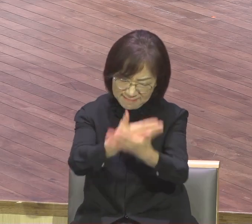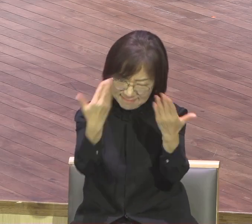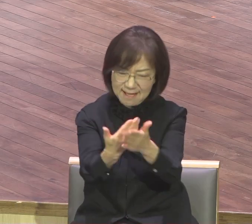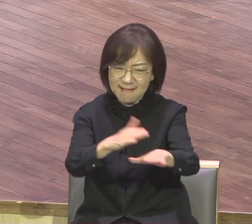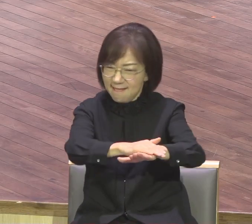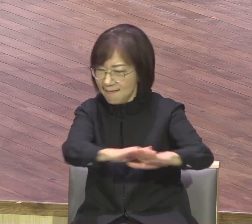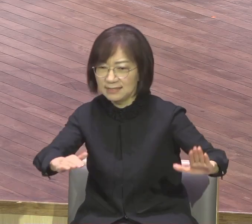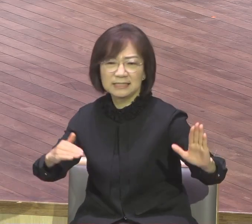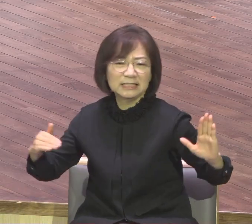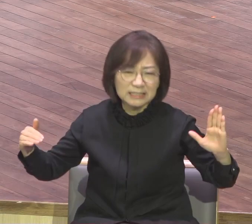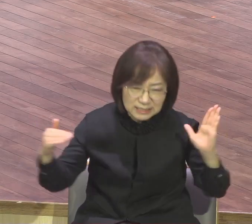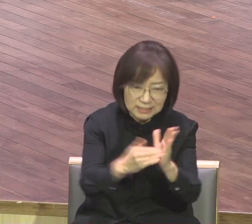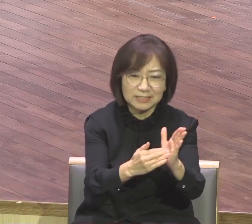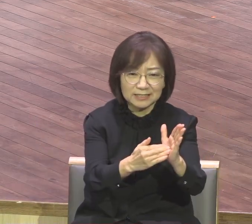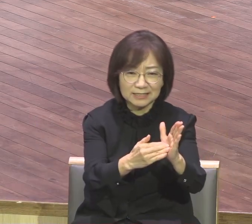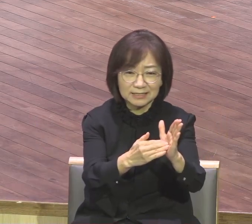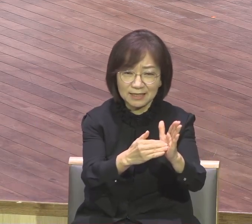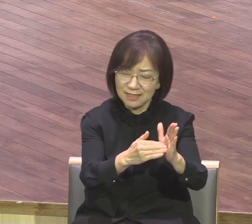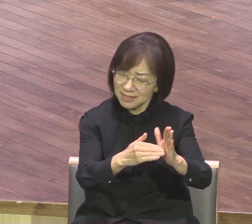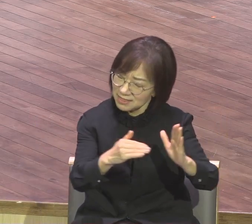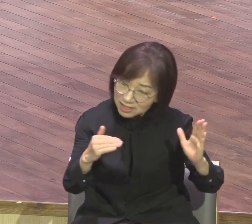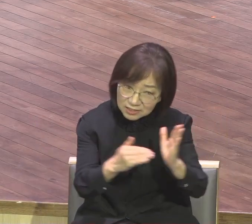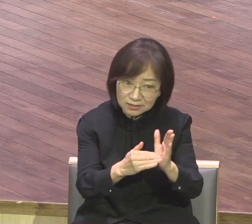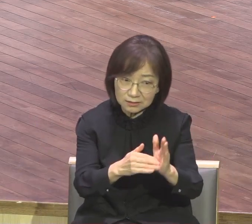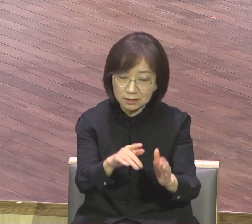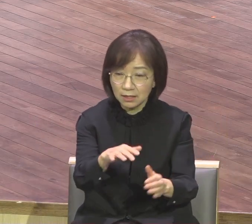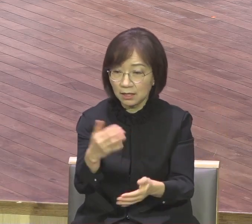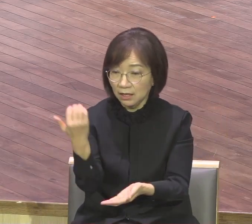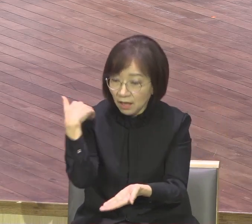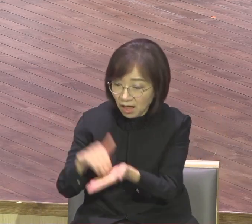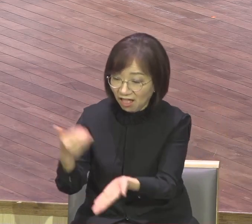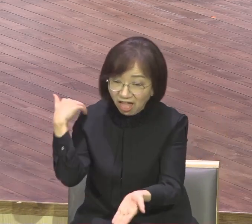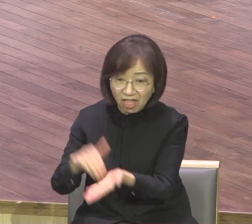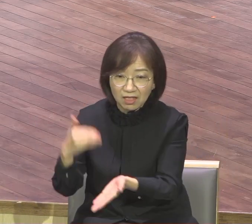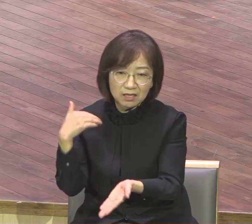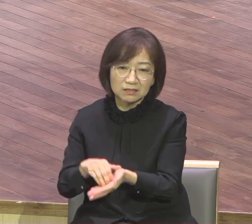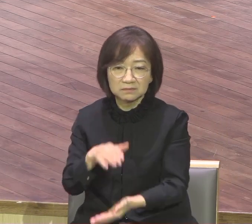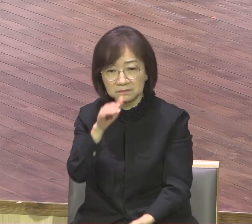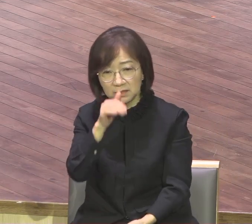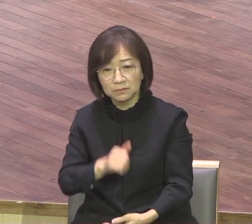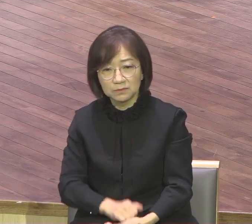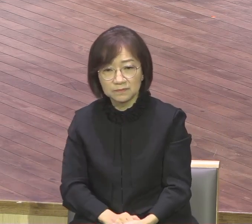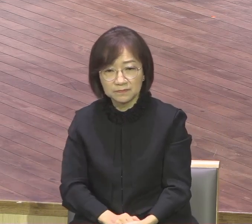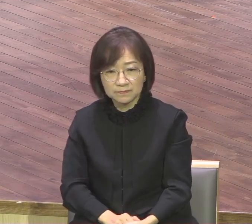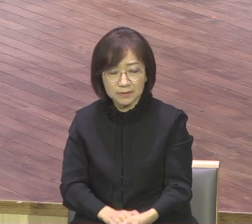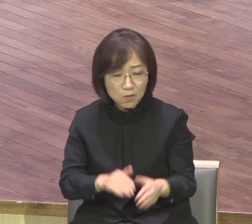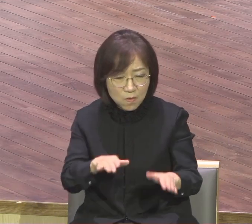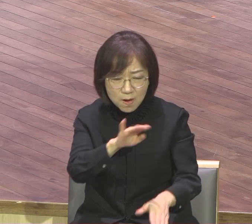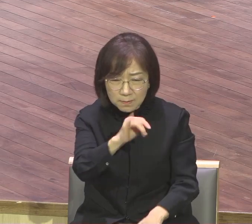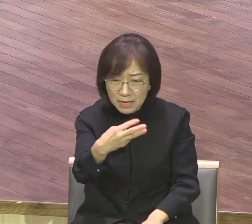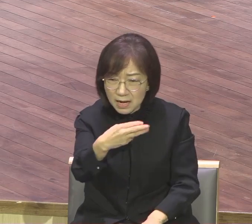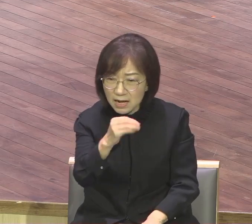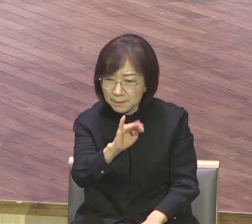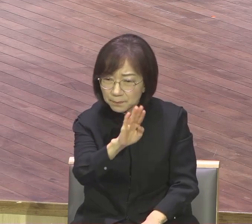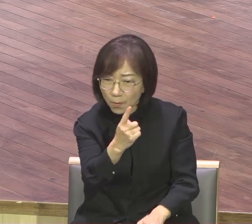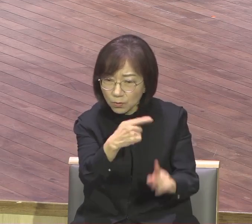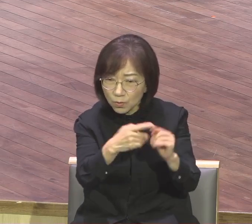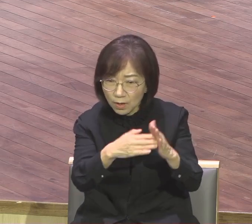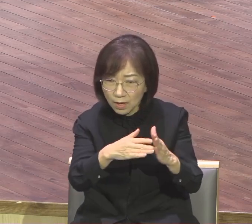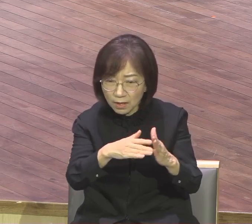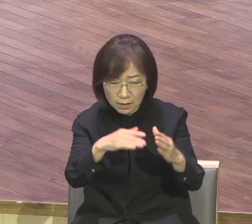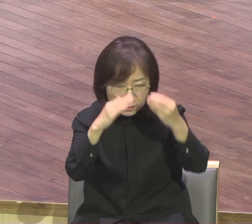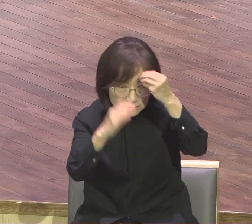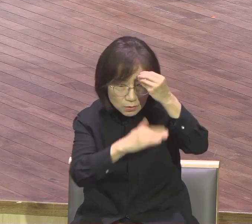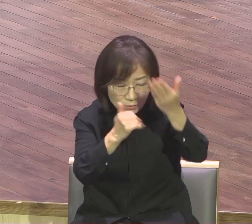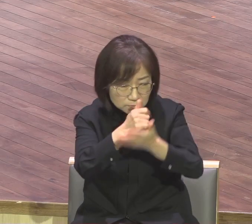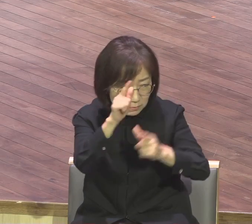todo. 근데 또 또 옛날로 또 돌아가. Y regresan otra vez al pasado. 이 빌립보 교회 성도들이 또 헷갈려가 또 돌아가.